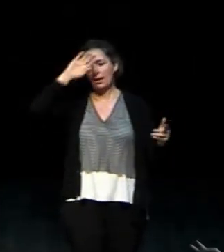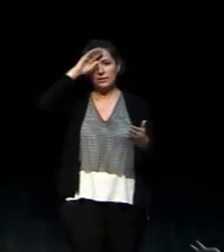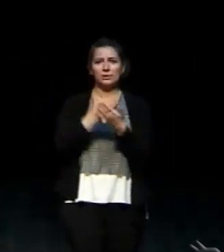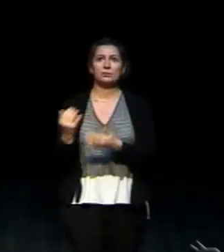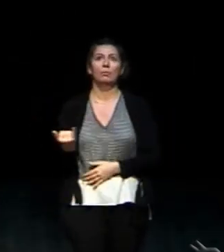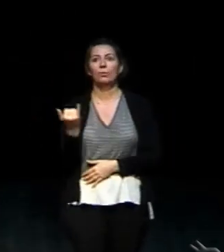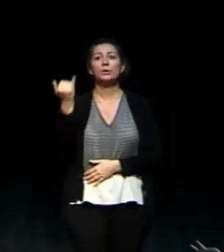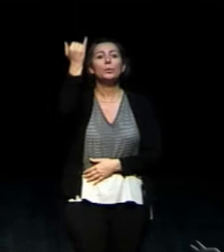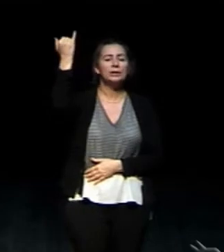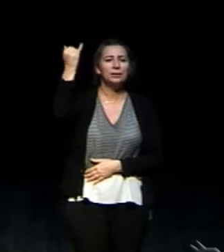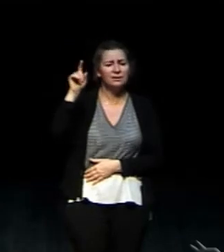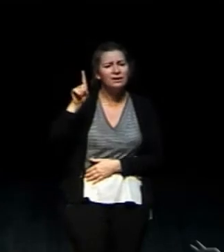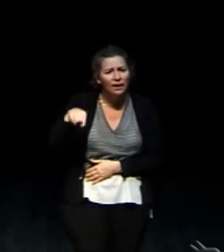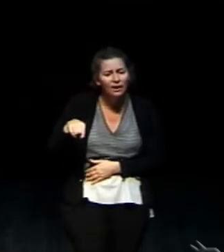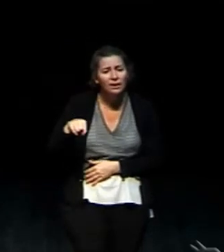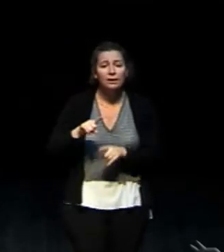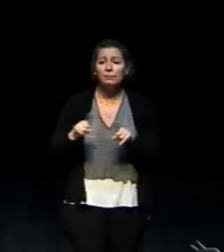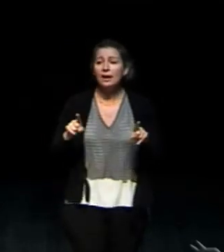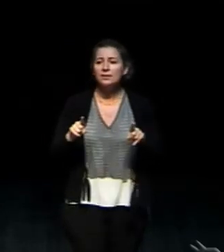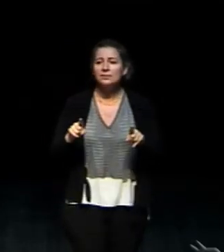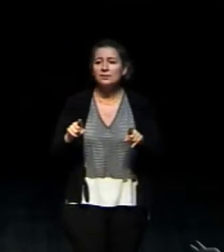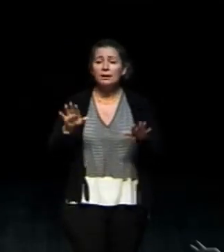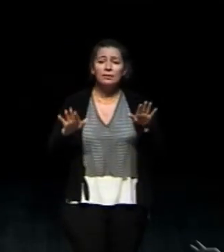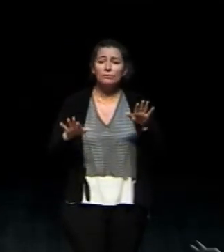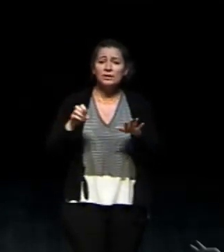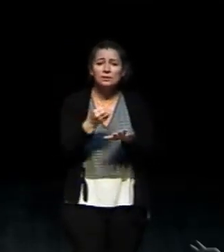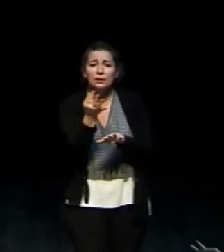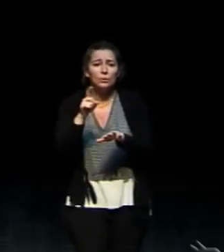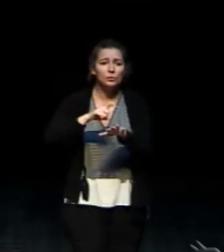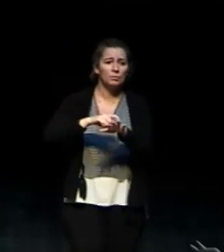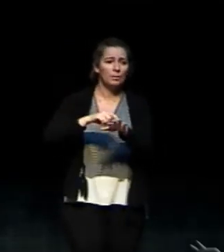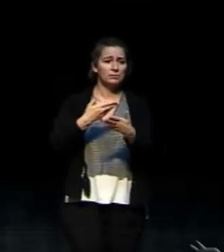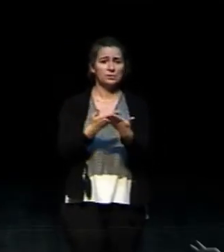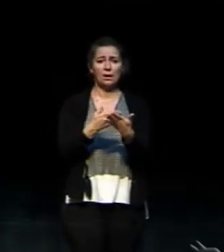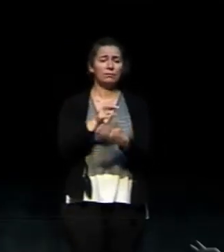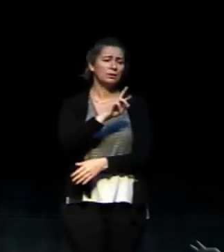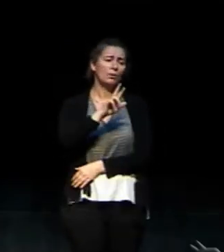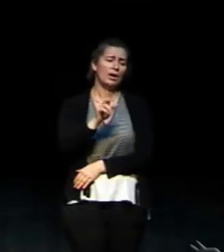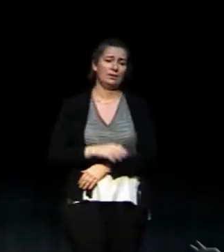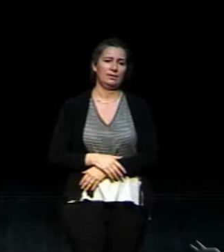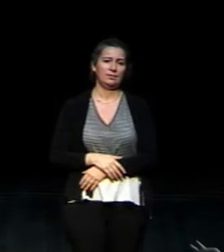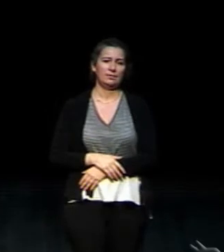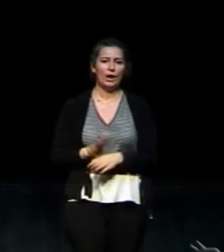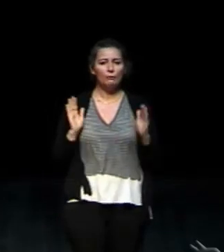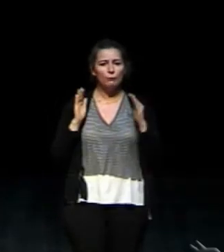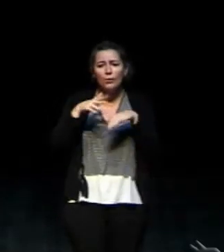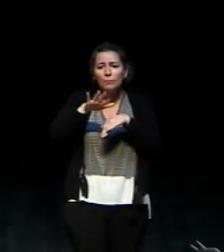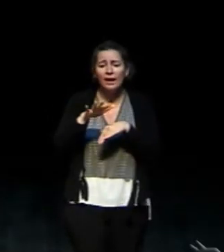gramática, dependentes da gramática. Então, essa é uma crença existente de que a gramática é algo essencial e que deve ser trabalhado o ensino da